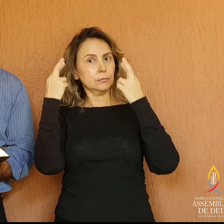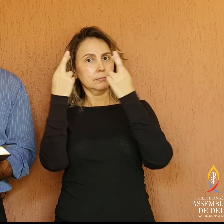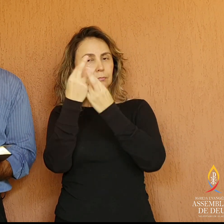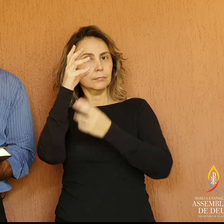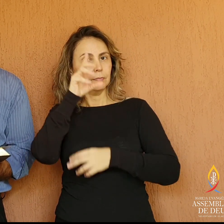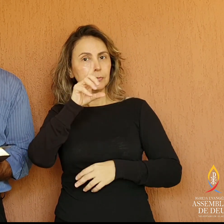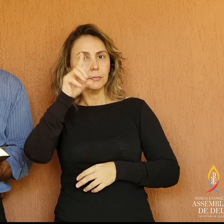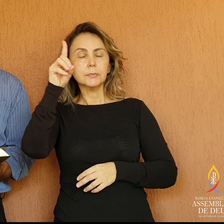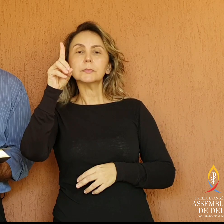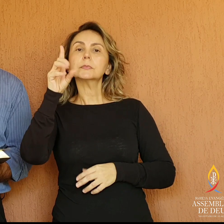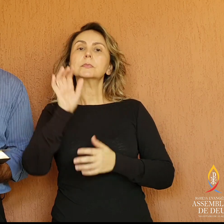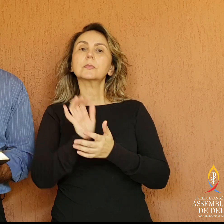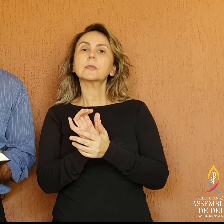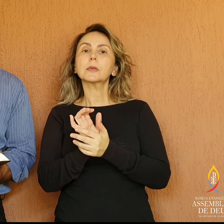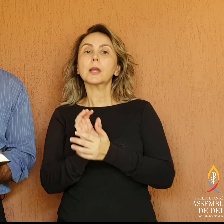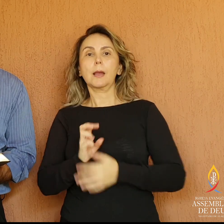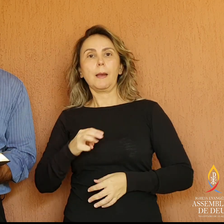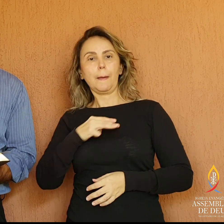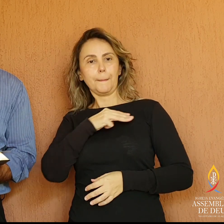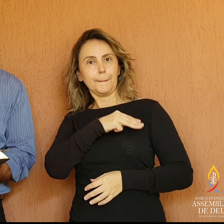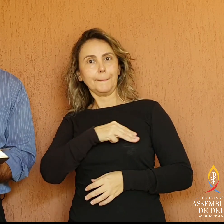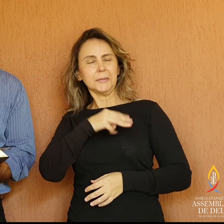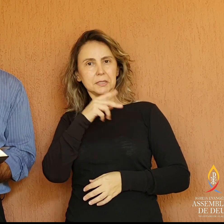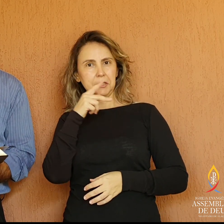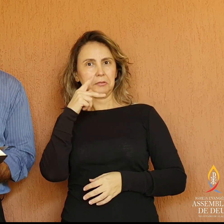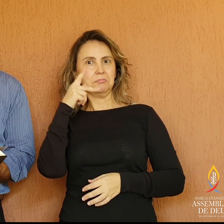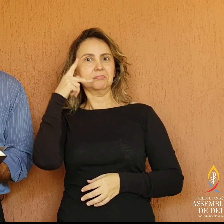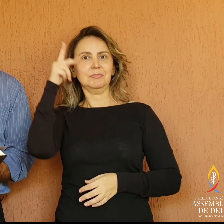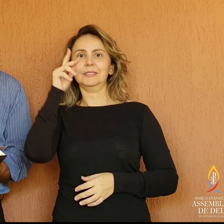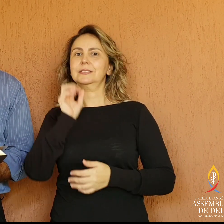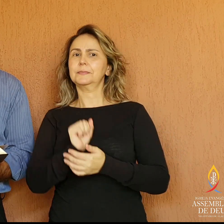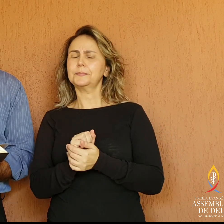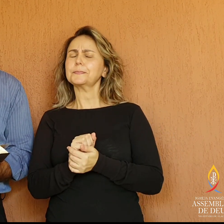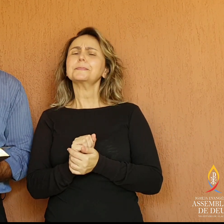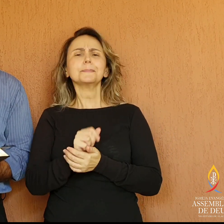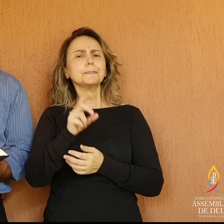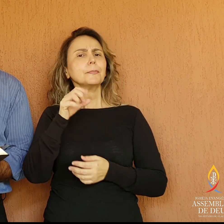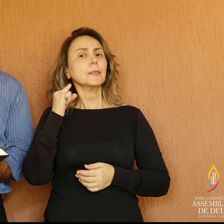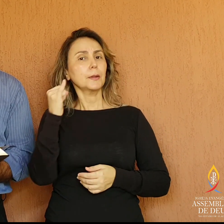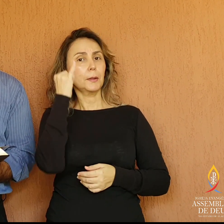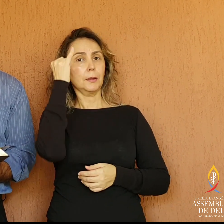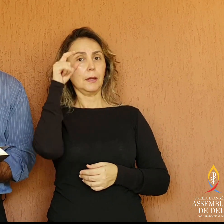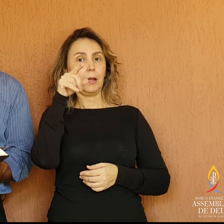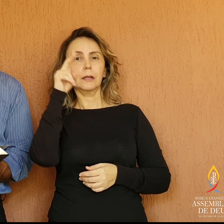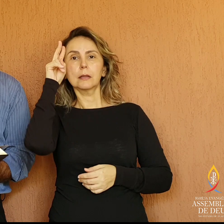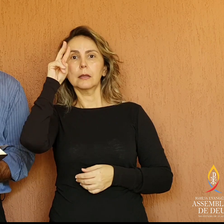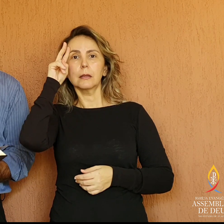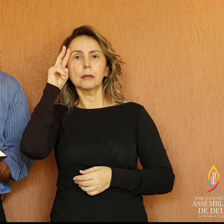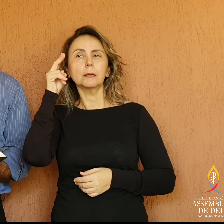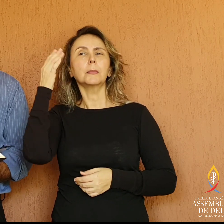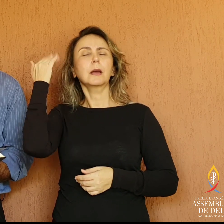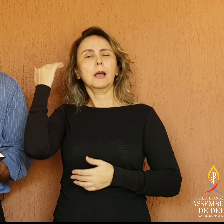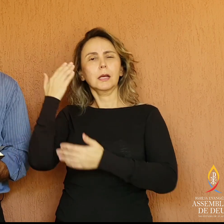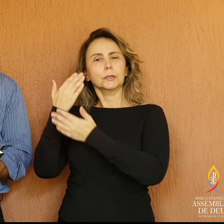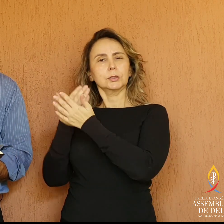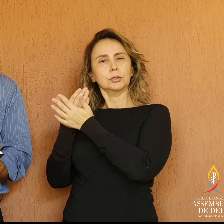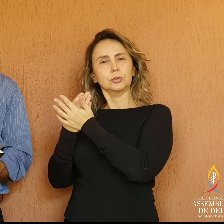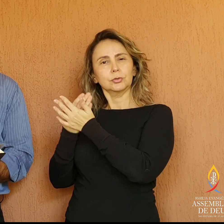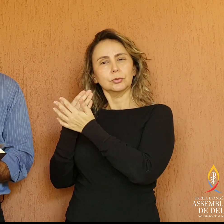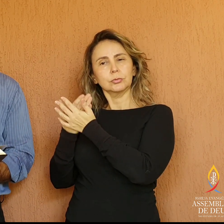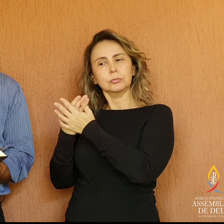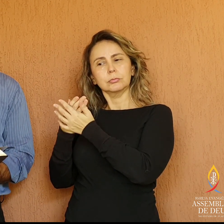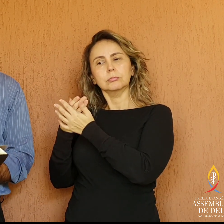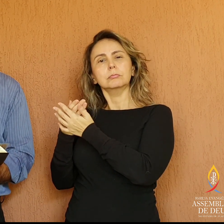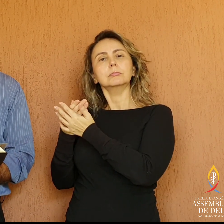Deus e a missão dele. É importante você lembrar essas lições porque vai ajudar você